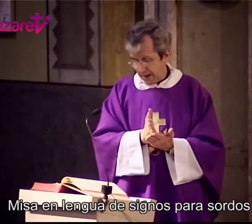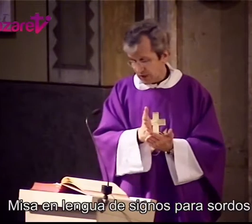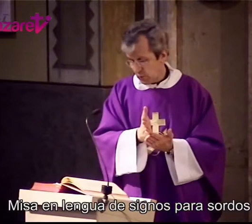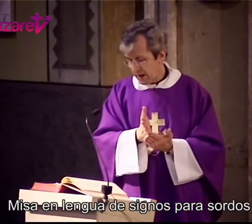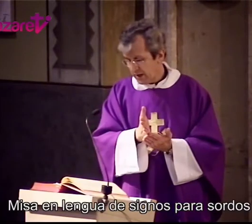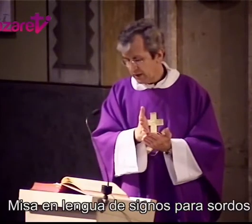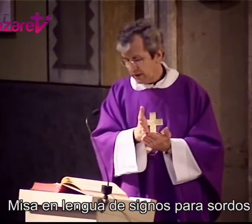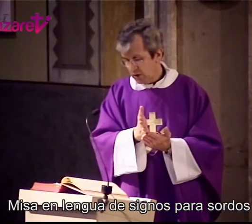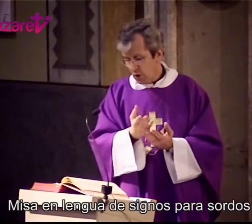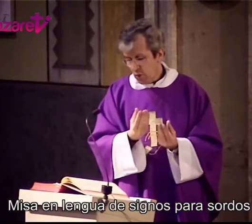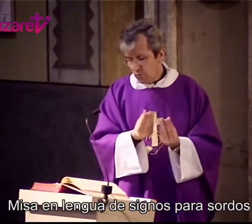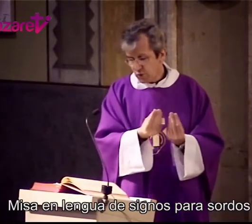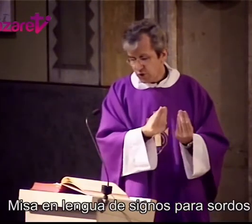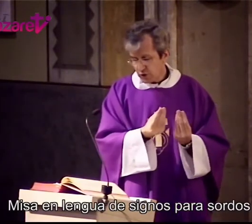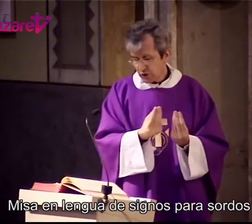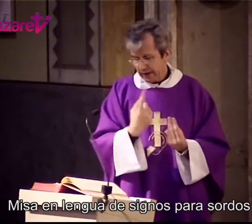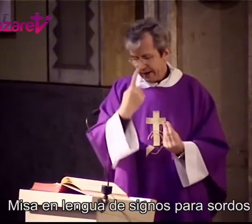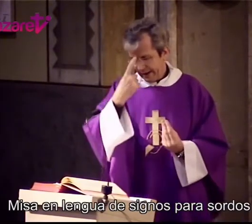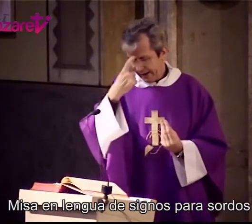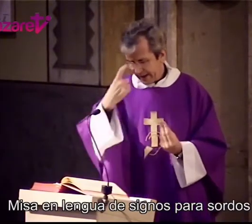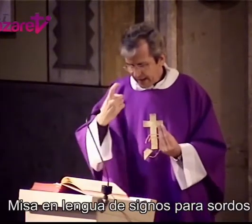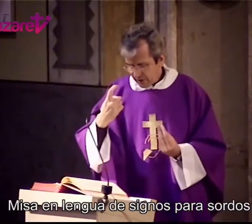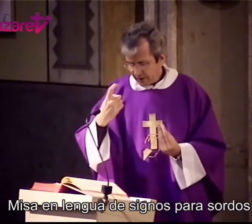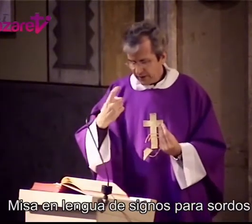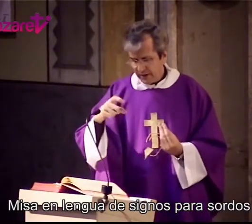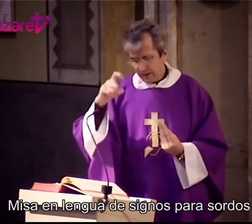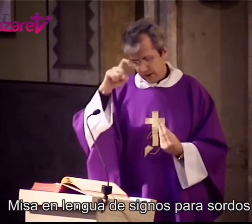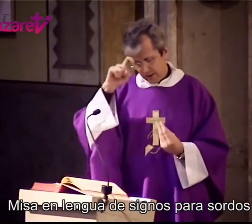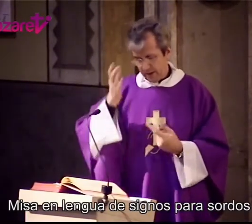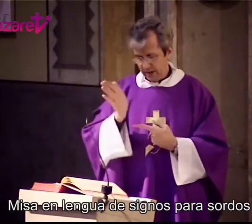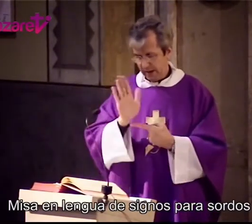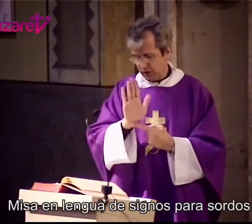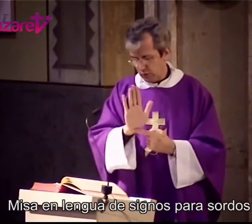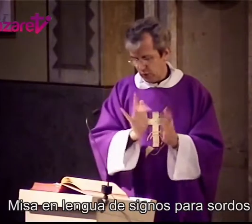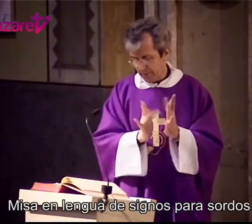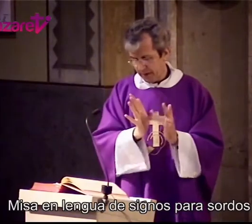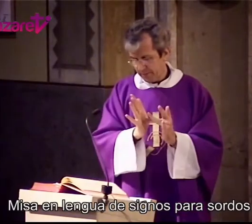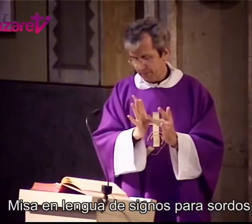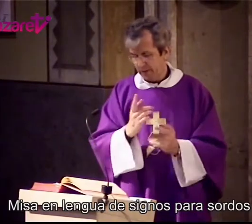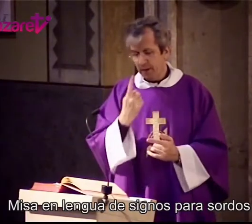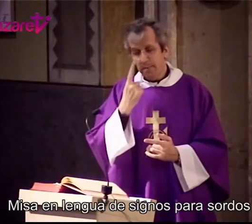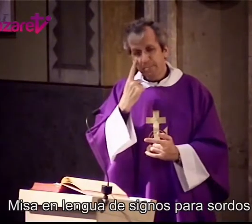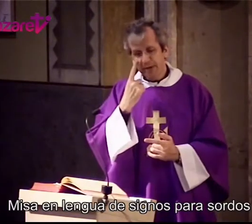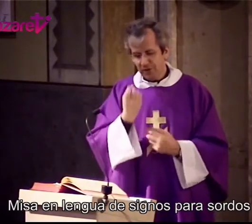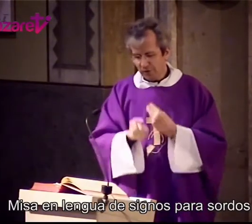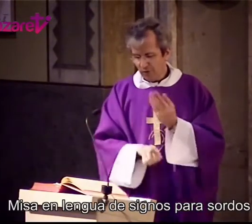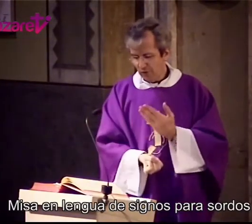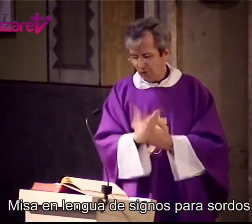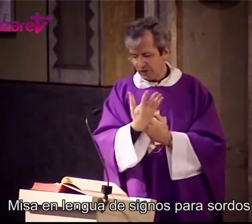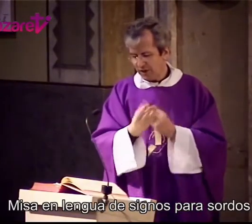Pascua, muchos creyeron en su nombre, viendo los signos